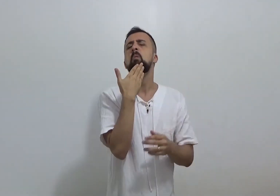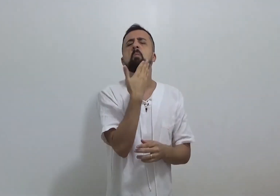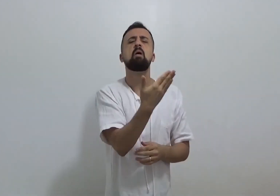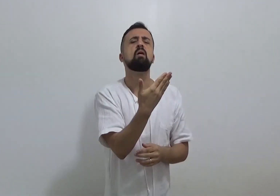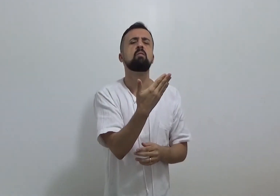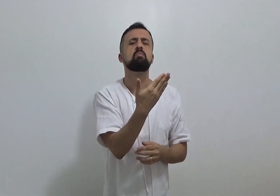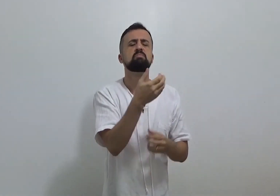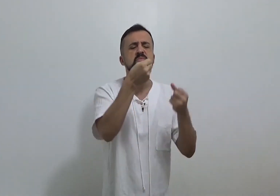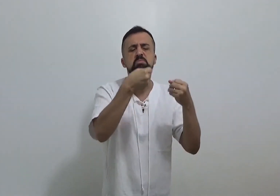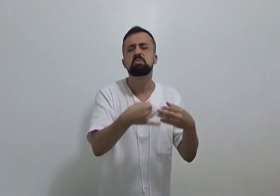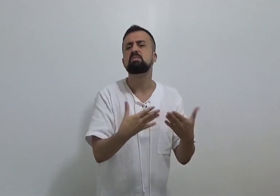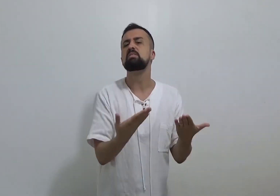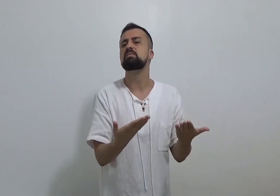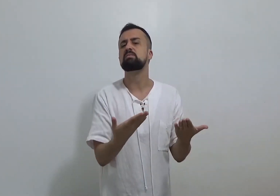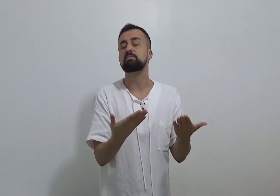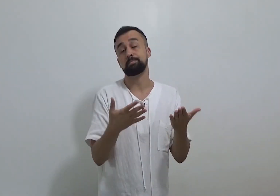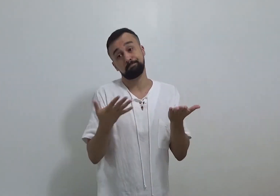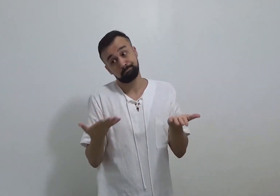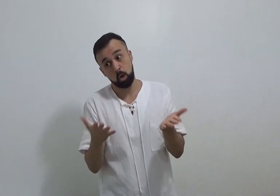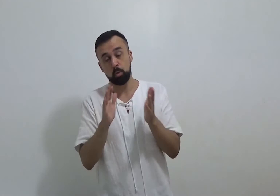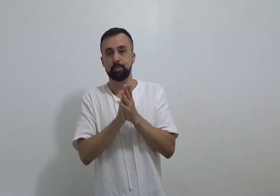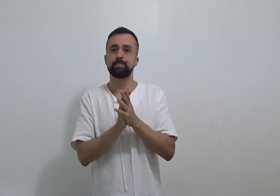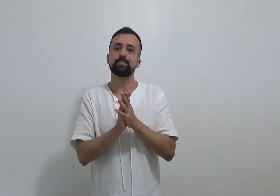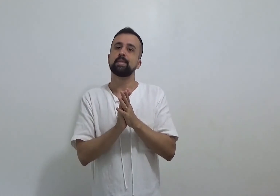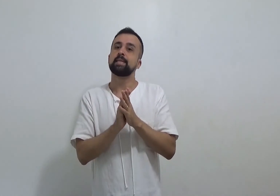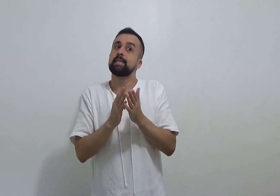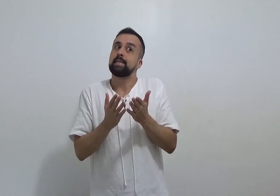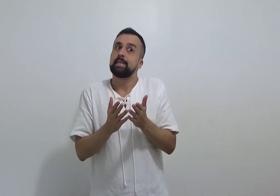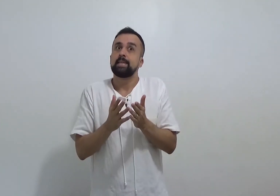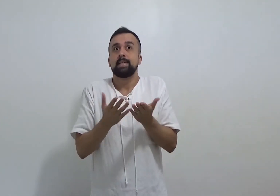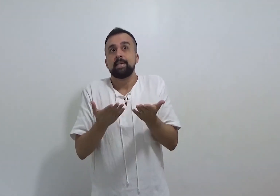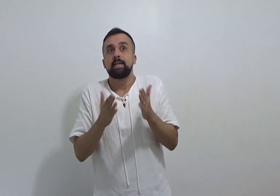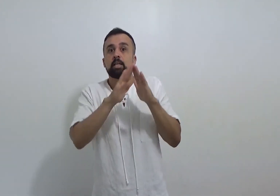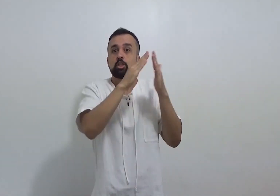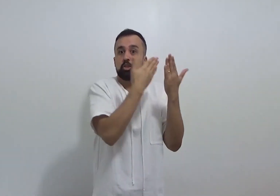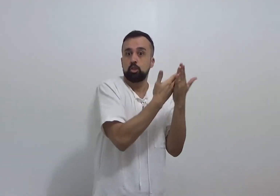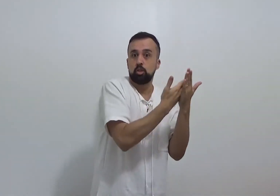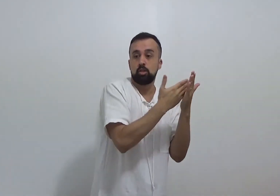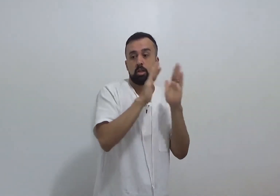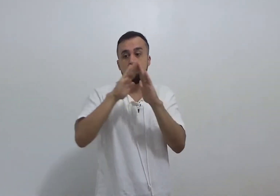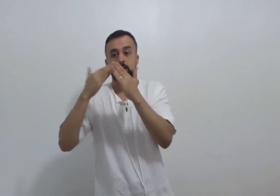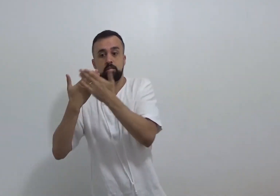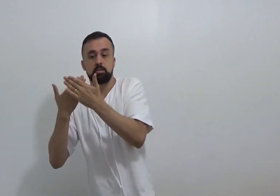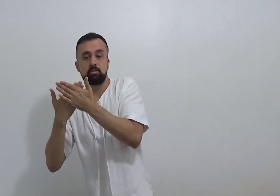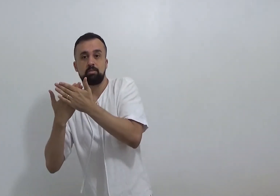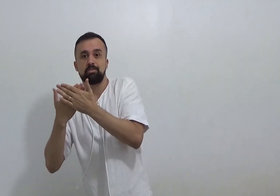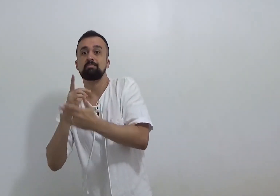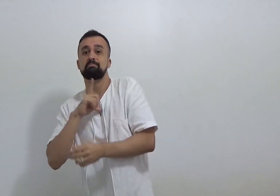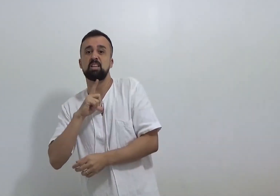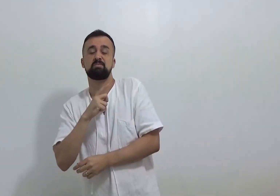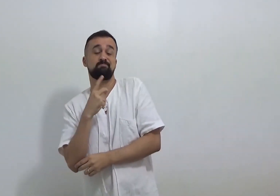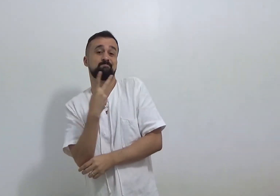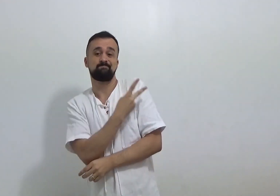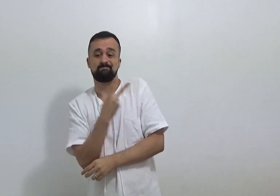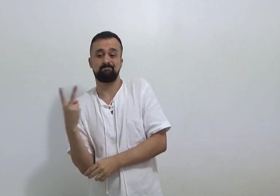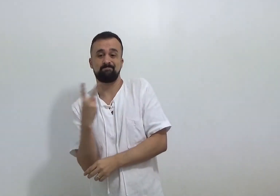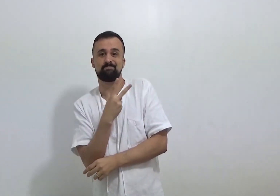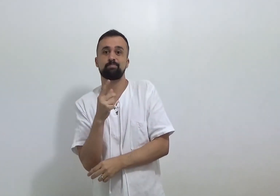Mas, de qual escola estamos falando? Bem, nesse caso, existem dois tipos de